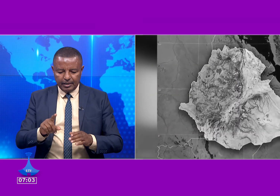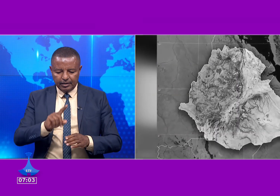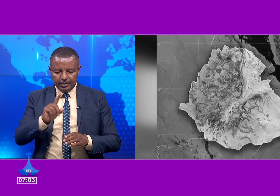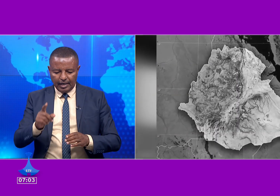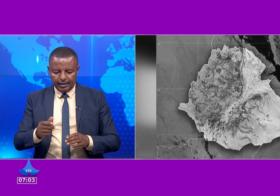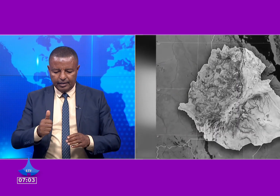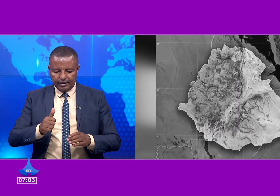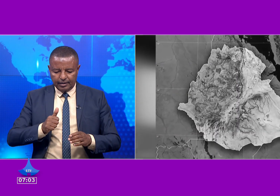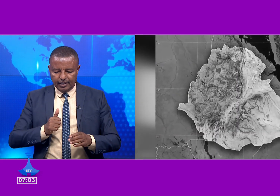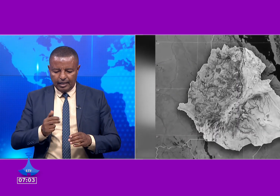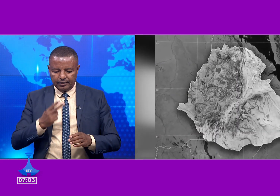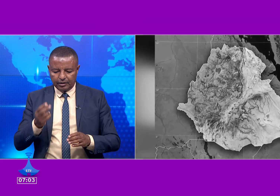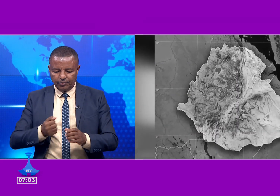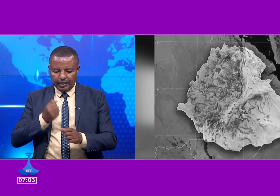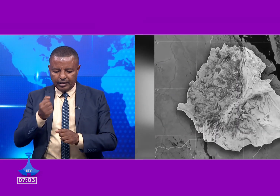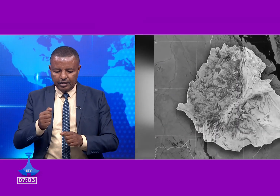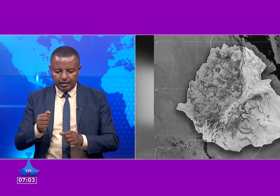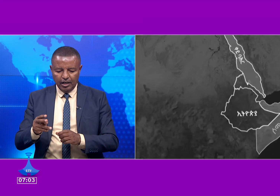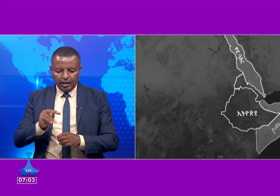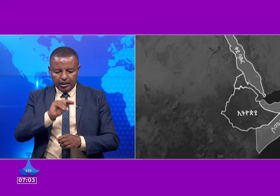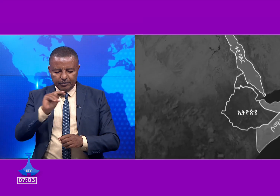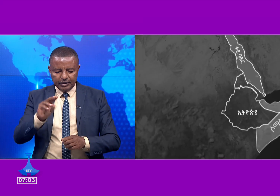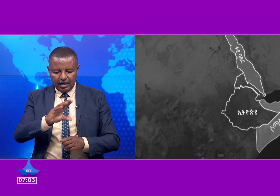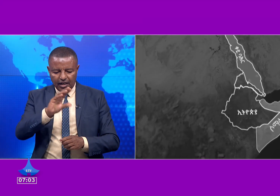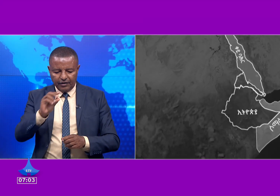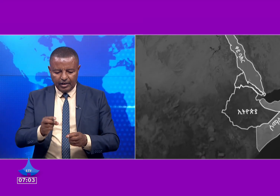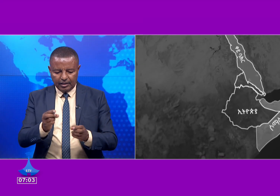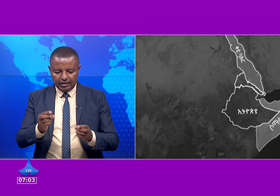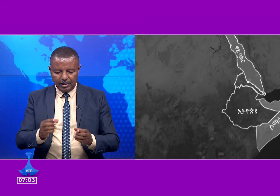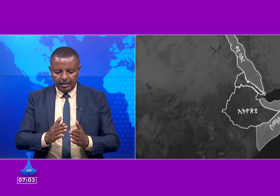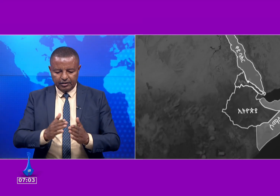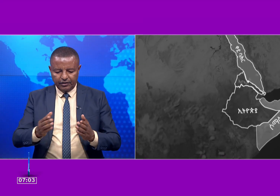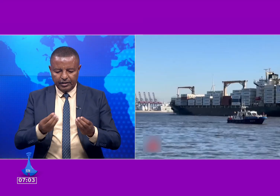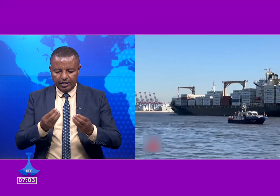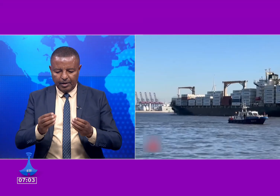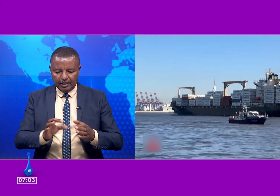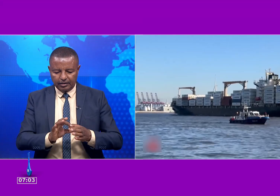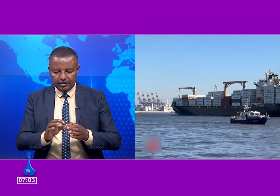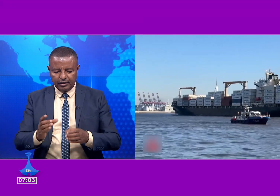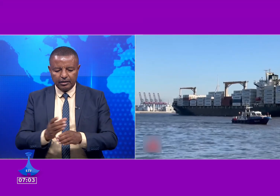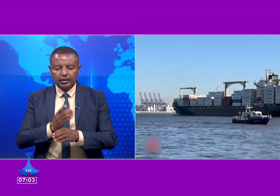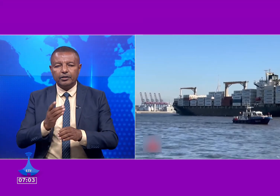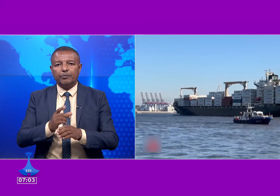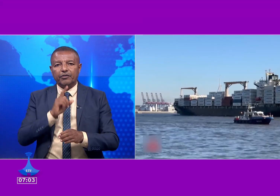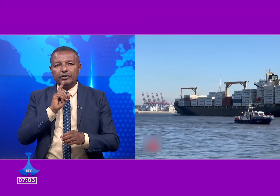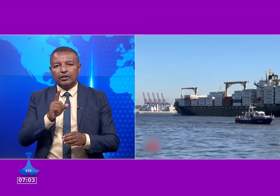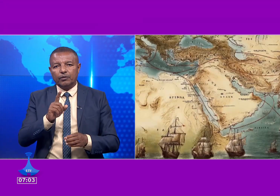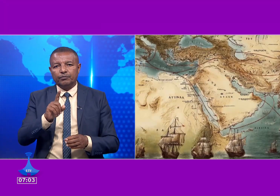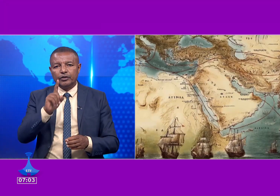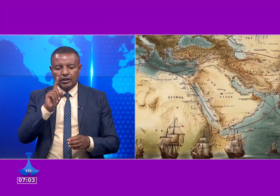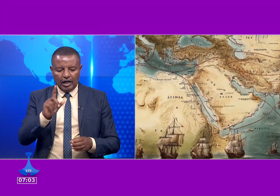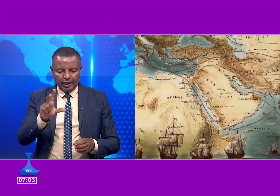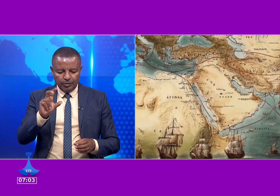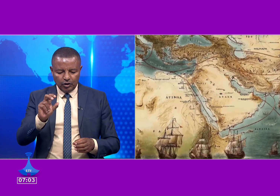በር ጥያቄ ከራስ ጥቅም ባሻገር ለምስራቅ አፍሪካ ቀጠና ሰፊ የገበያ ትስስር የሚፈጥር